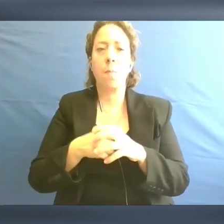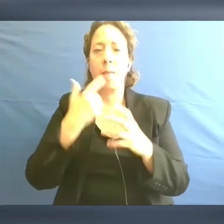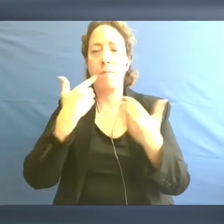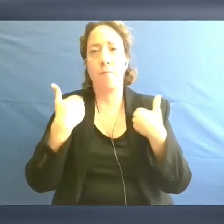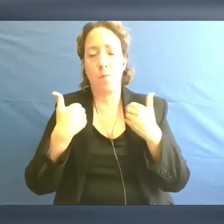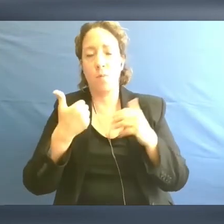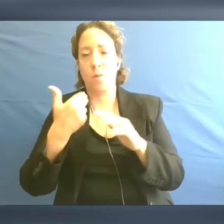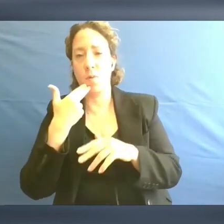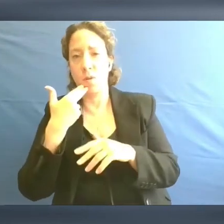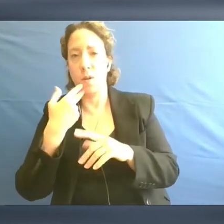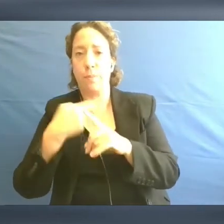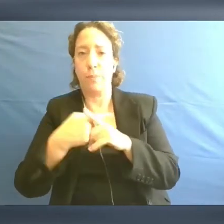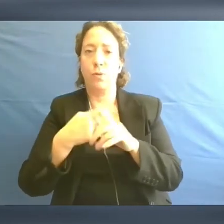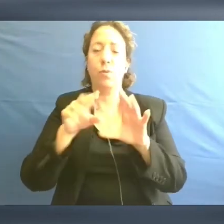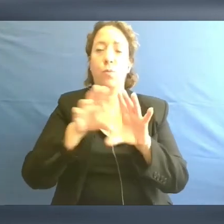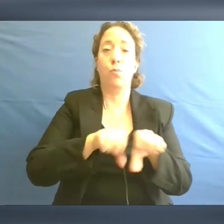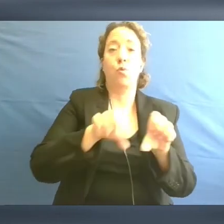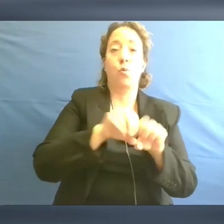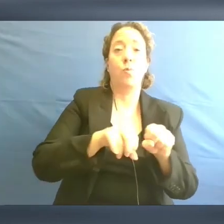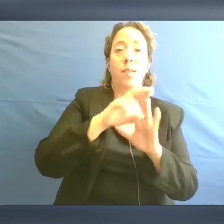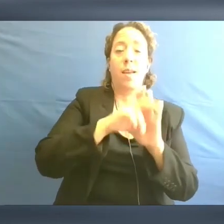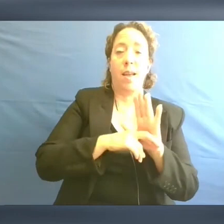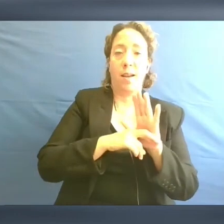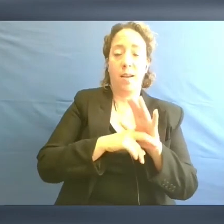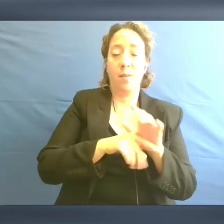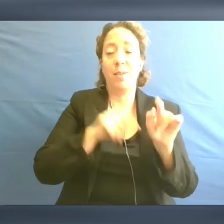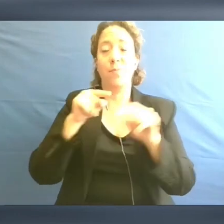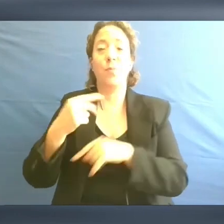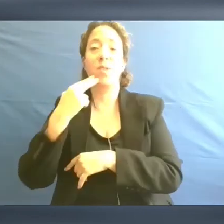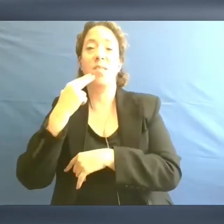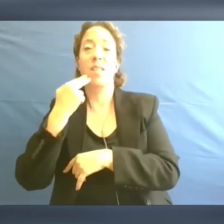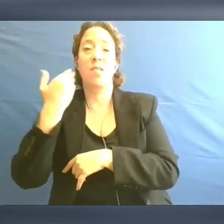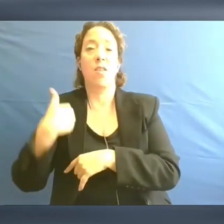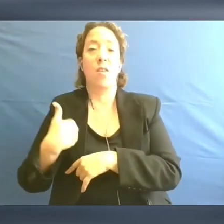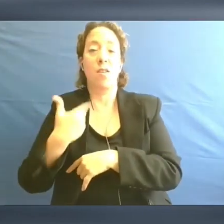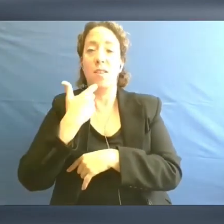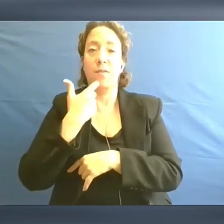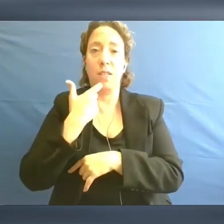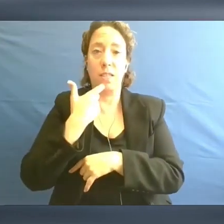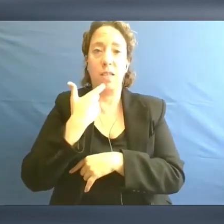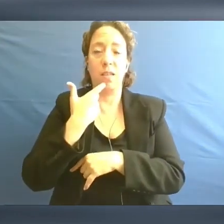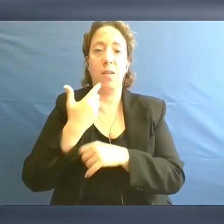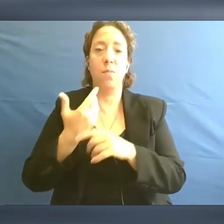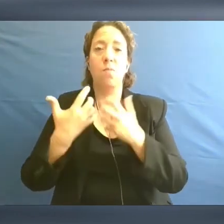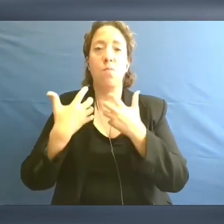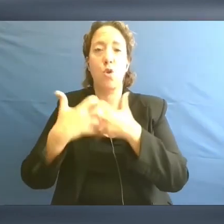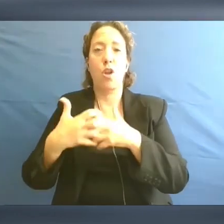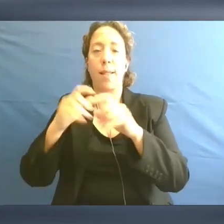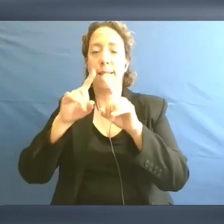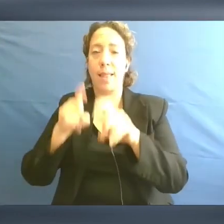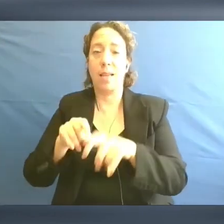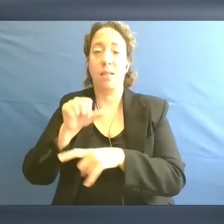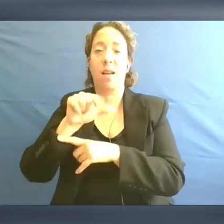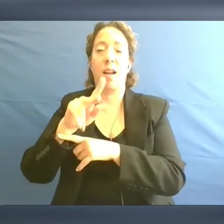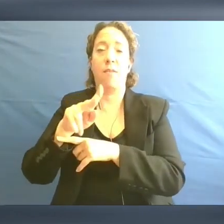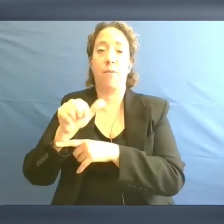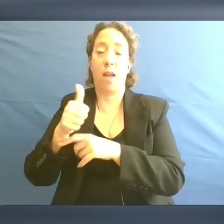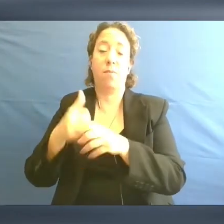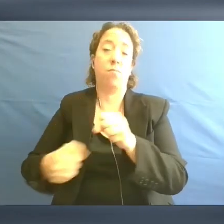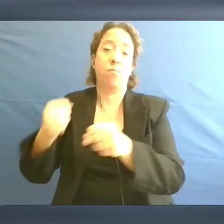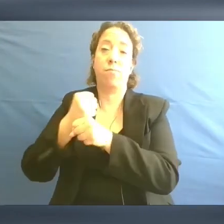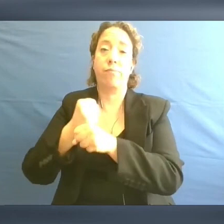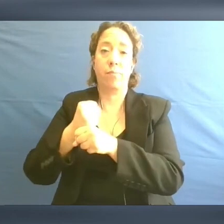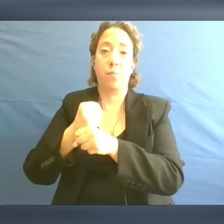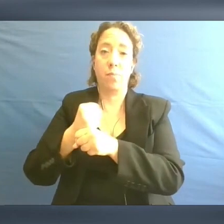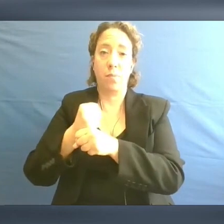et producteur des règles. En tant qu'utilisateur, on a conçu un nouveau moteur de test, donc Alpha, qui est entièrement construit sur les